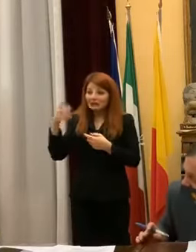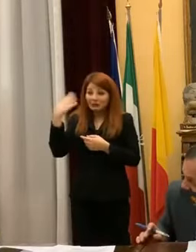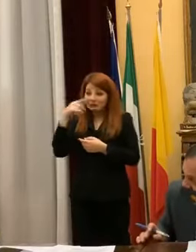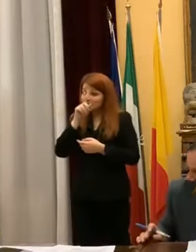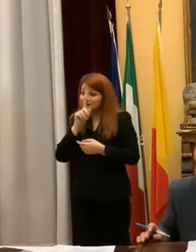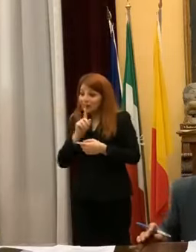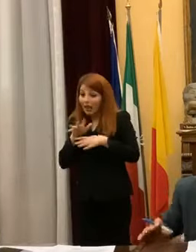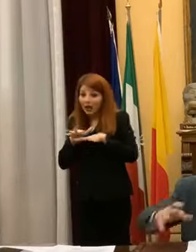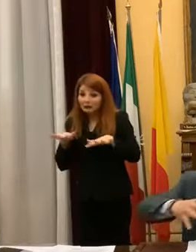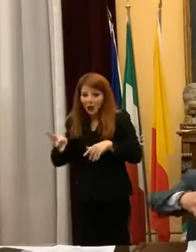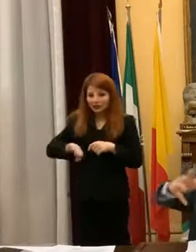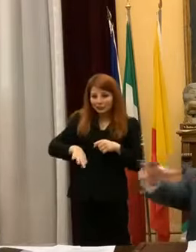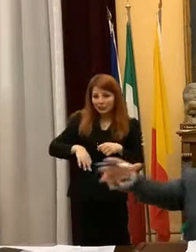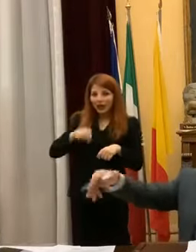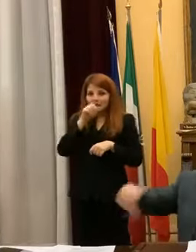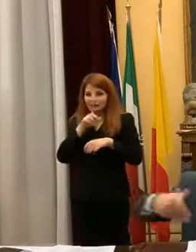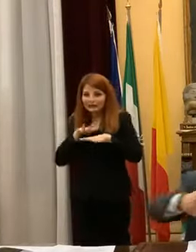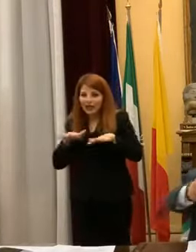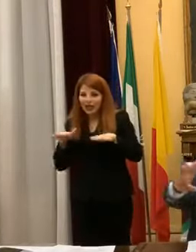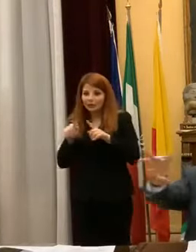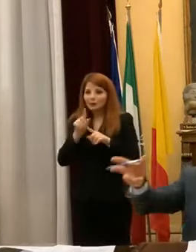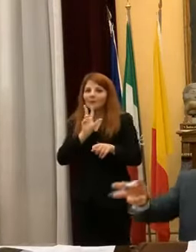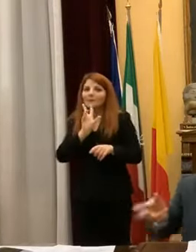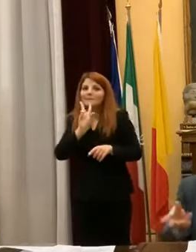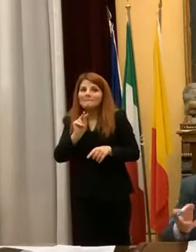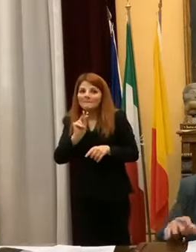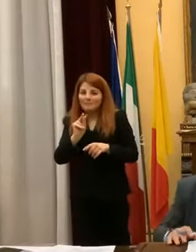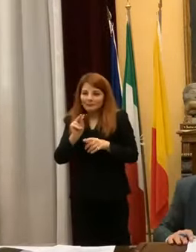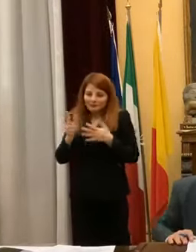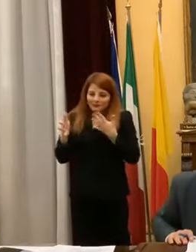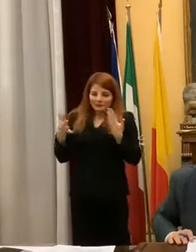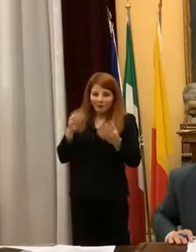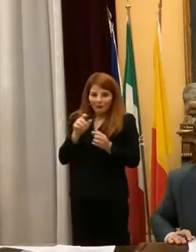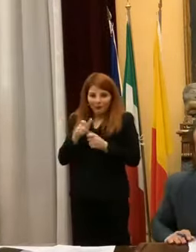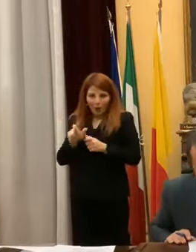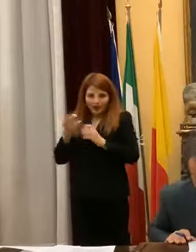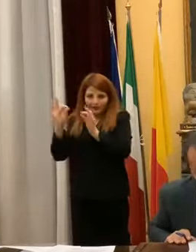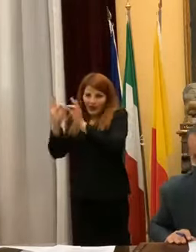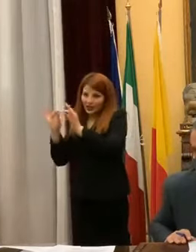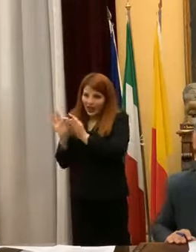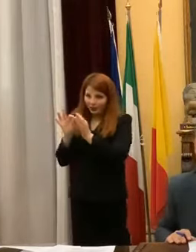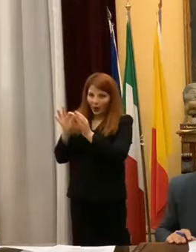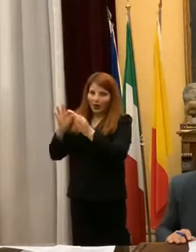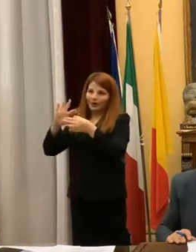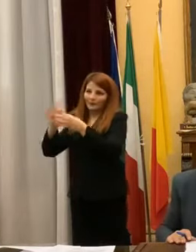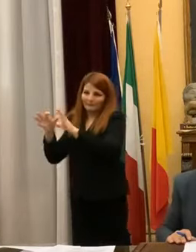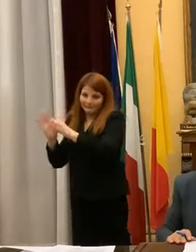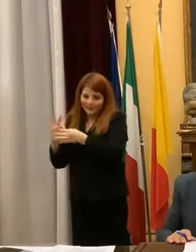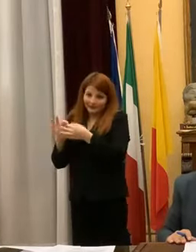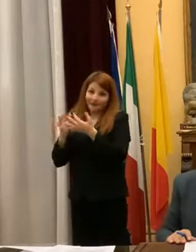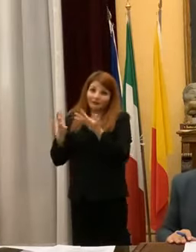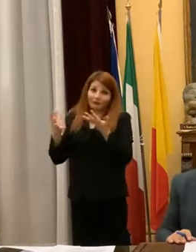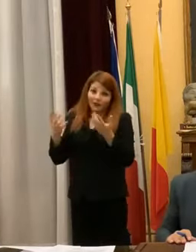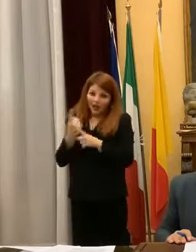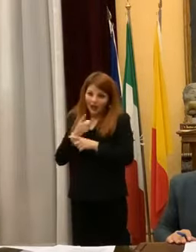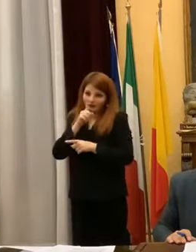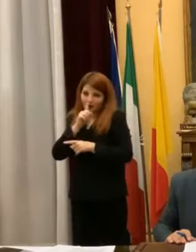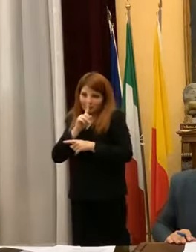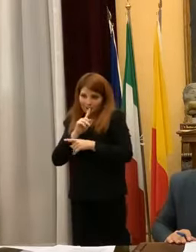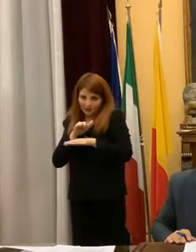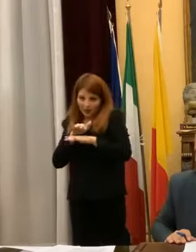ha parlato, perché ovviamente gli equilibri li sanno tenere bene, e come se non li sanno tenere bene? Ed è ovvio che noi